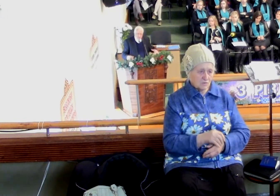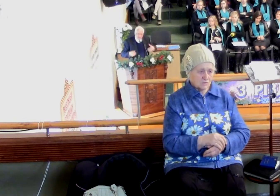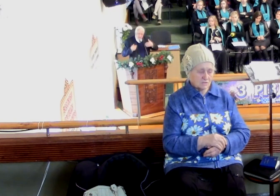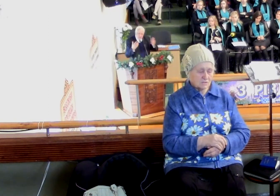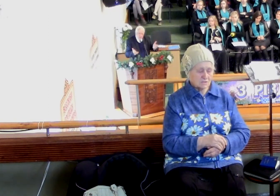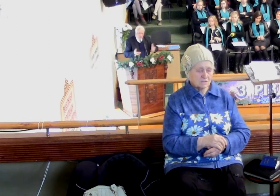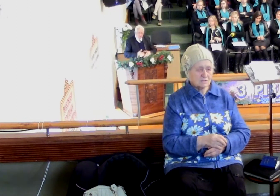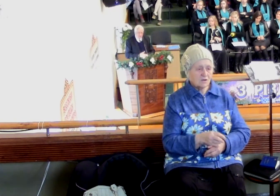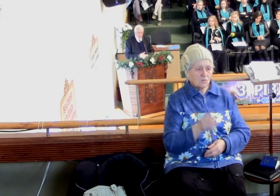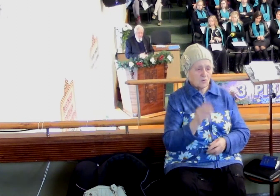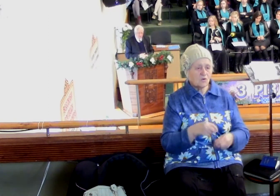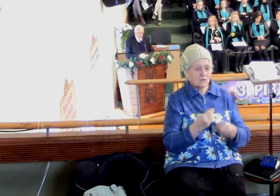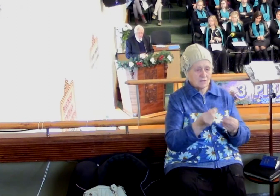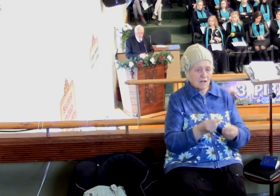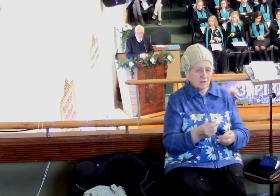Бог дал закон.